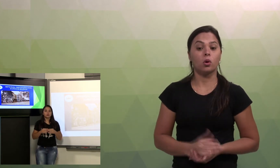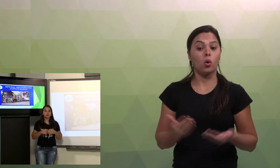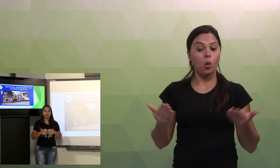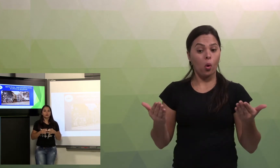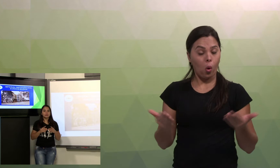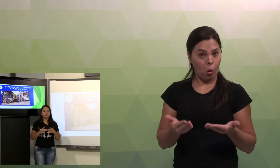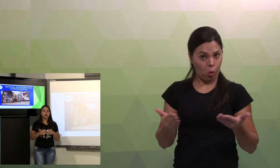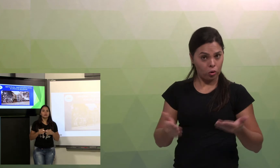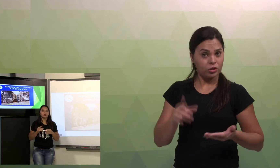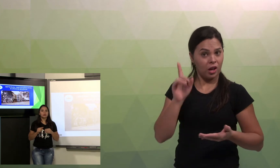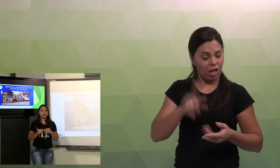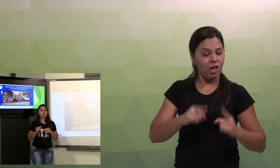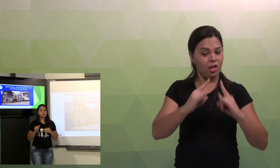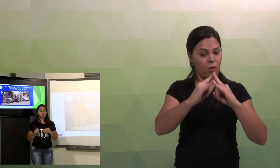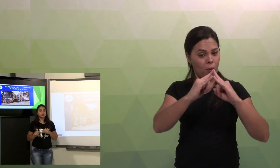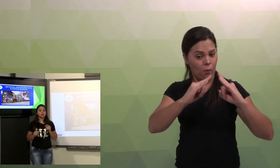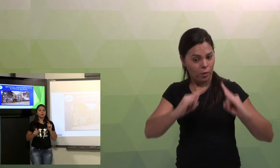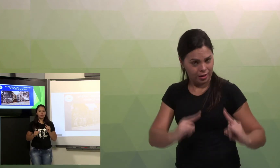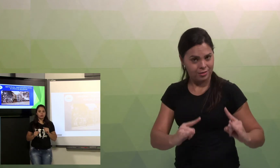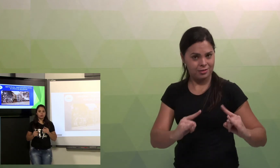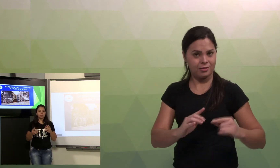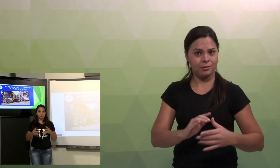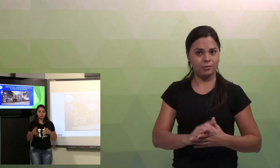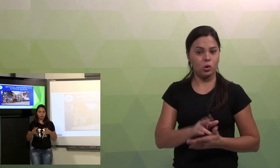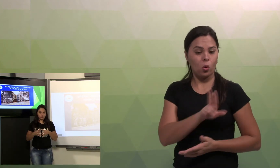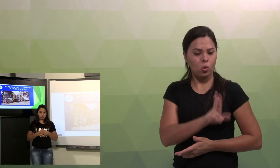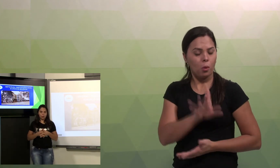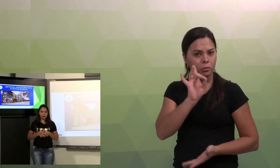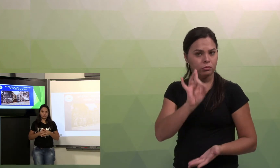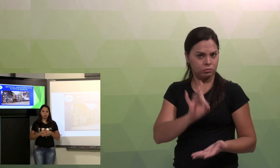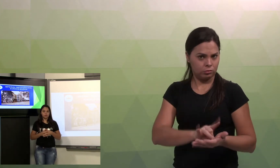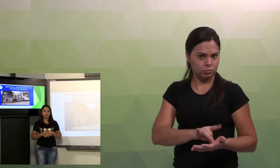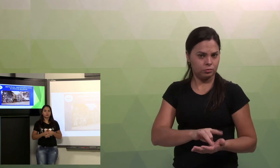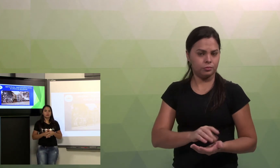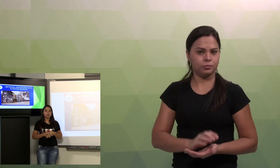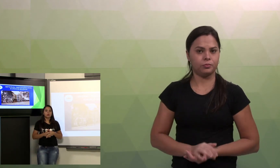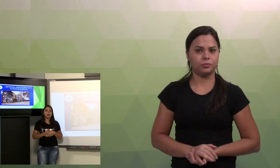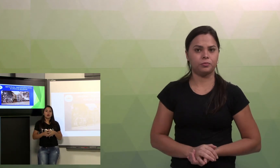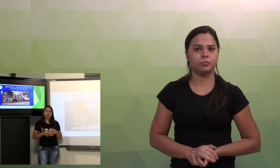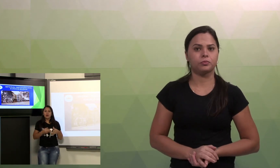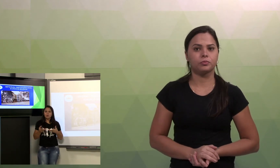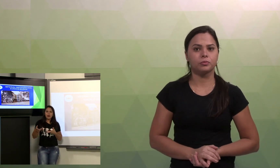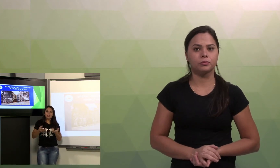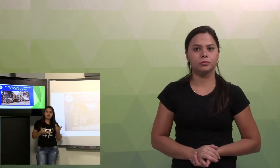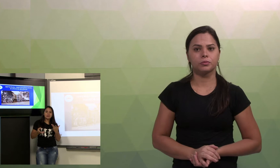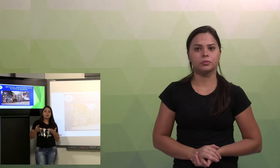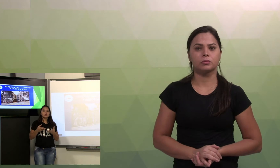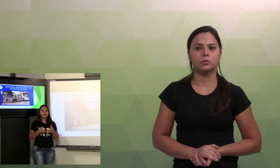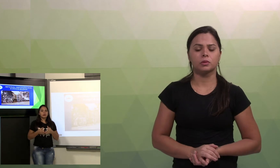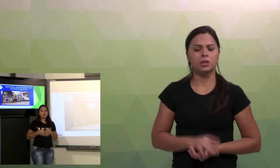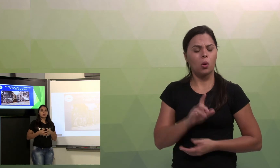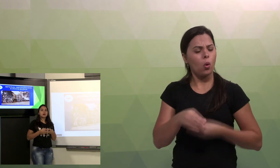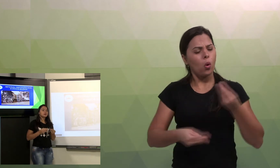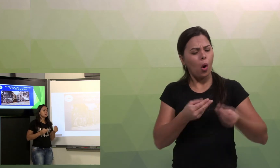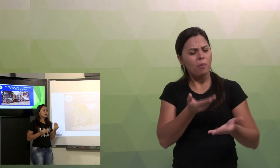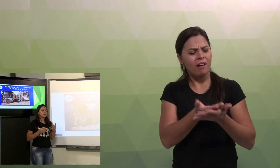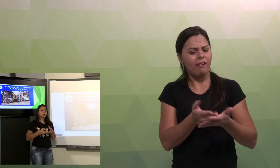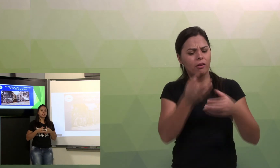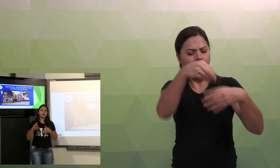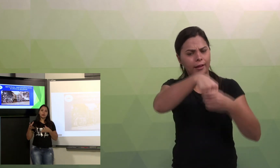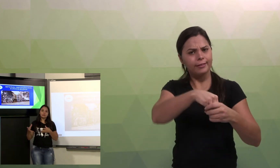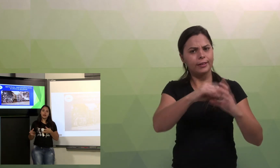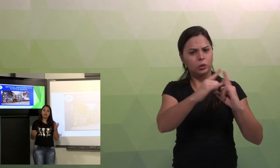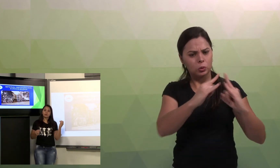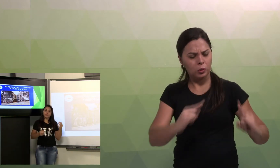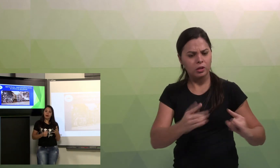Hoje, o Instituto Nacional de Educação dos Surdos, o INES, o nome atualmente. Como eram essas aulas no INES? Antes, as